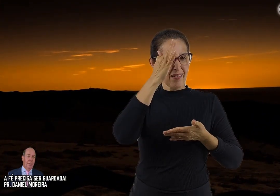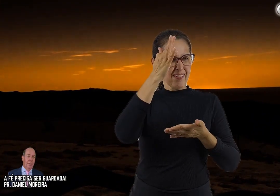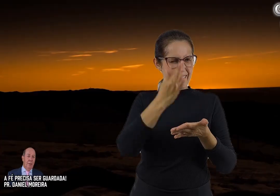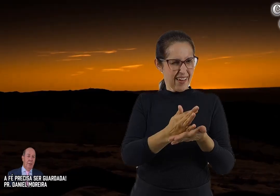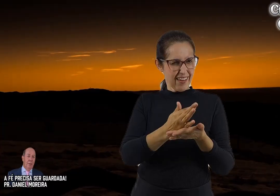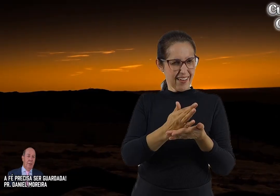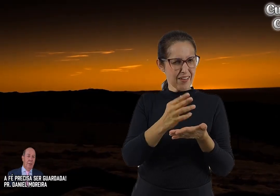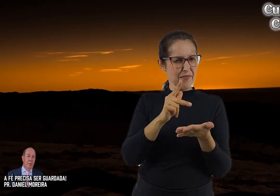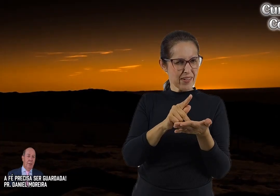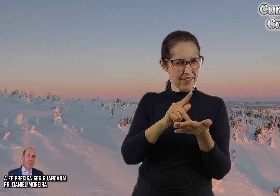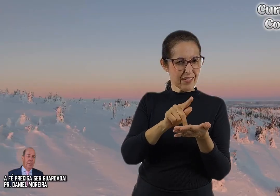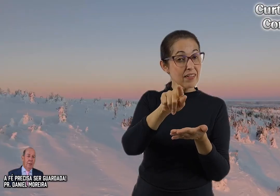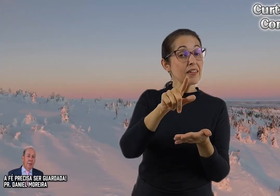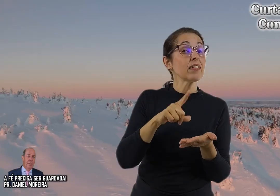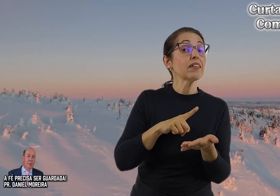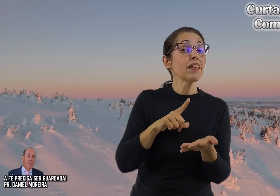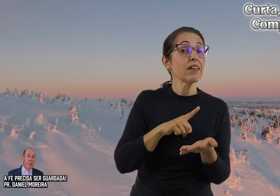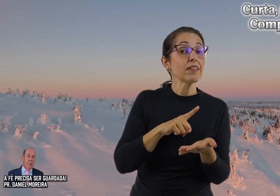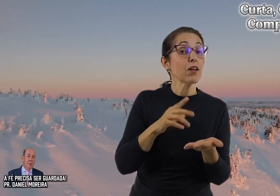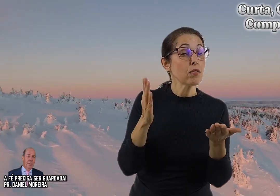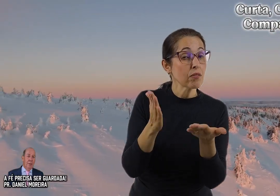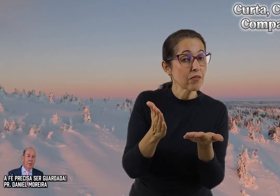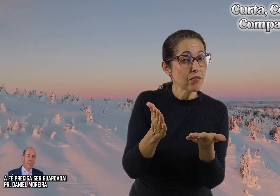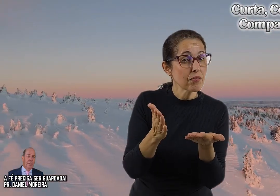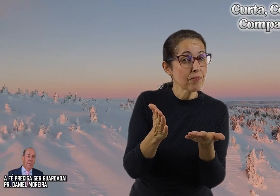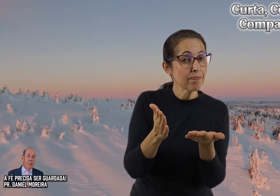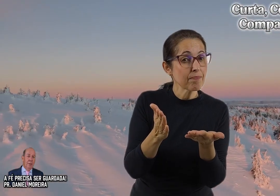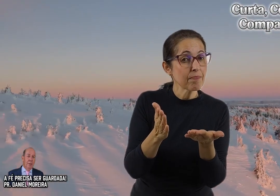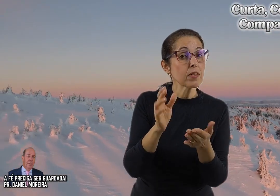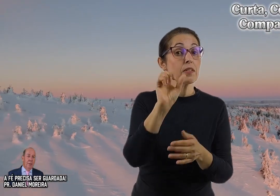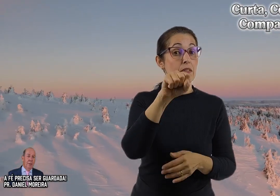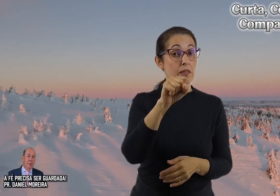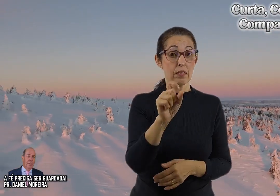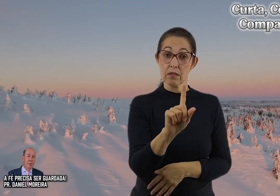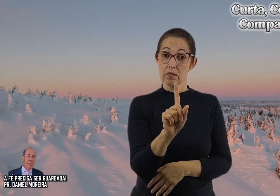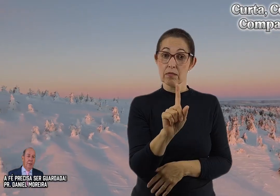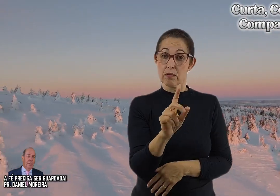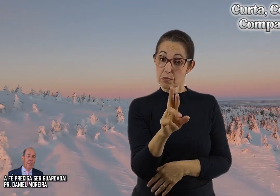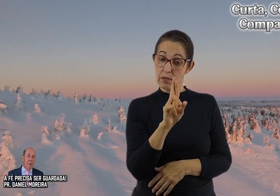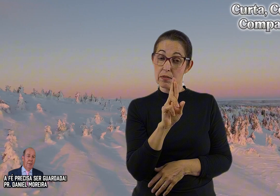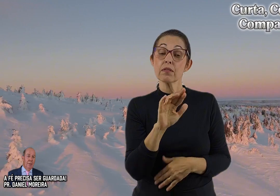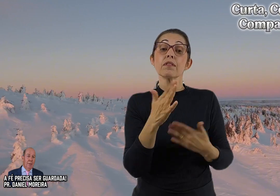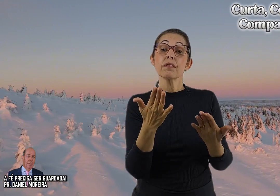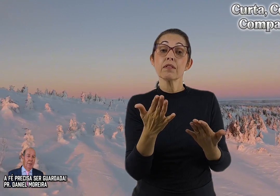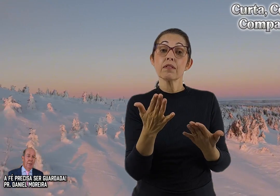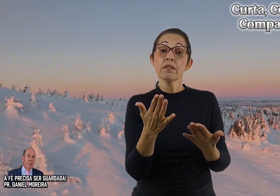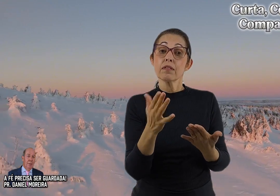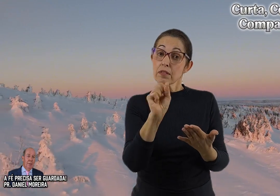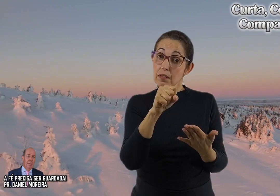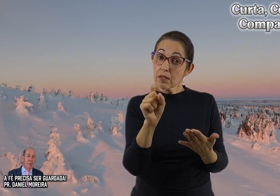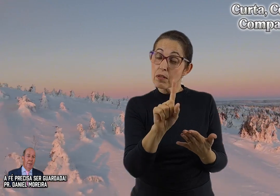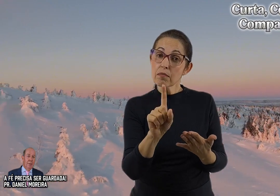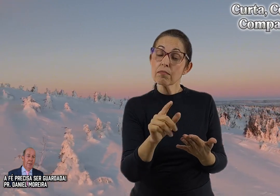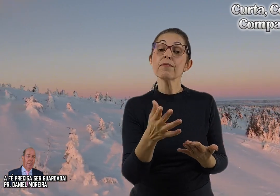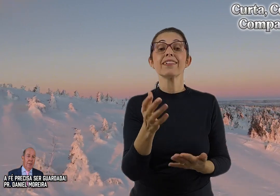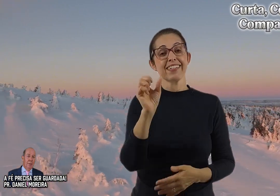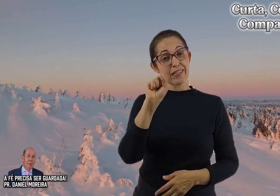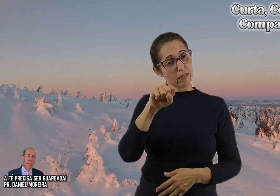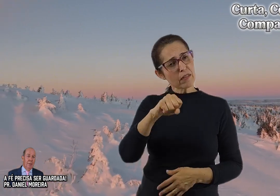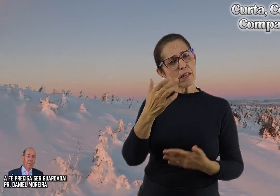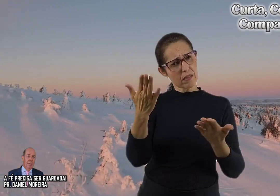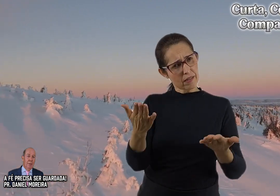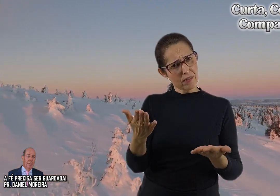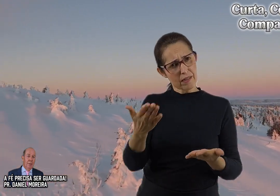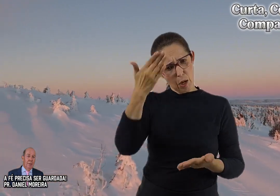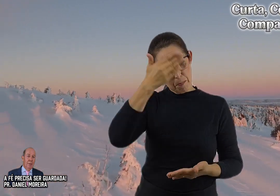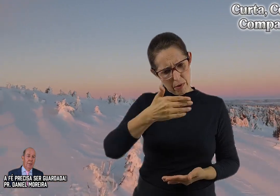Ainda há lugar para a fé verdadeira hoje? Sim ou não? Sim ou não? Sim, a prova está aqui.